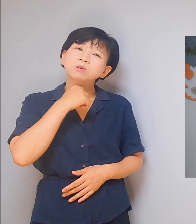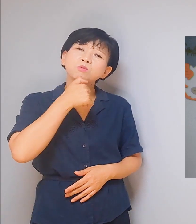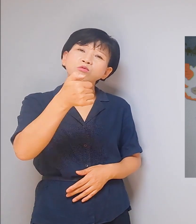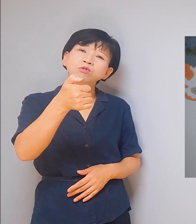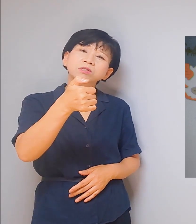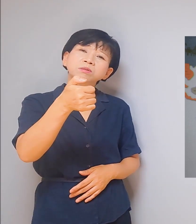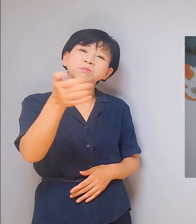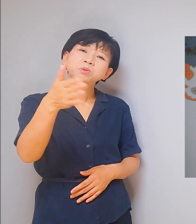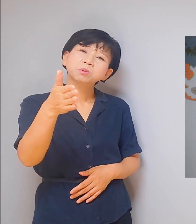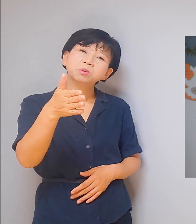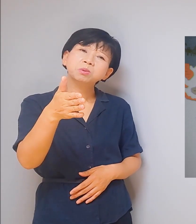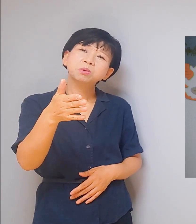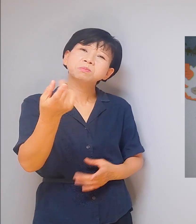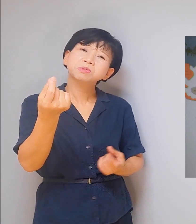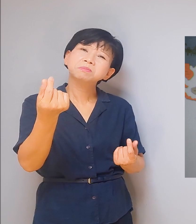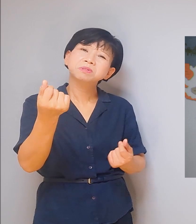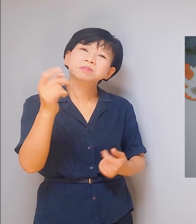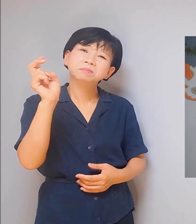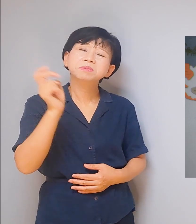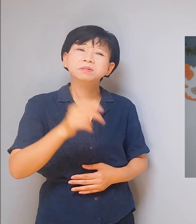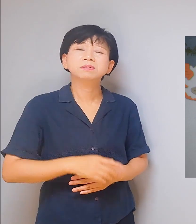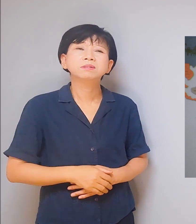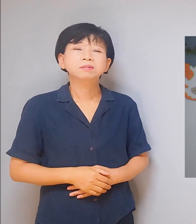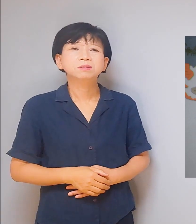굳이 적용을 한다면. 네.